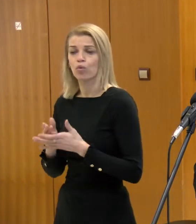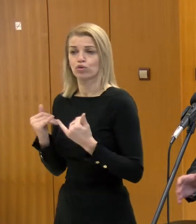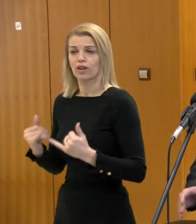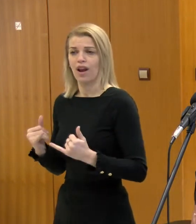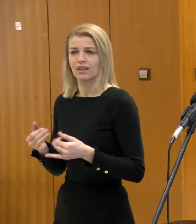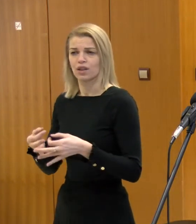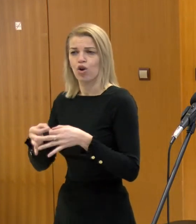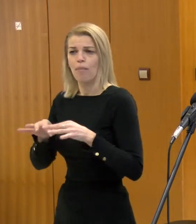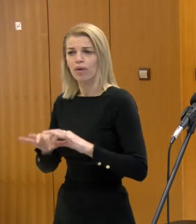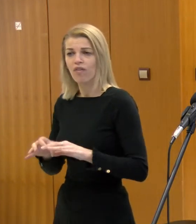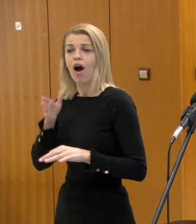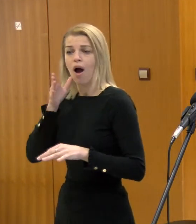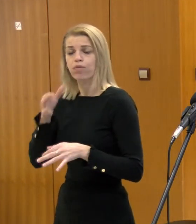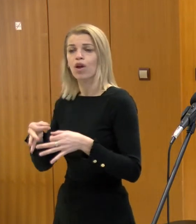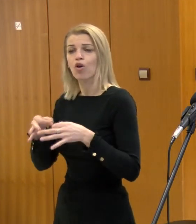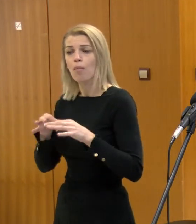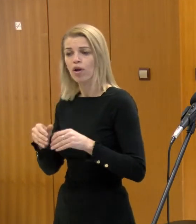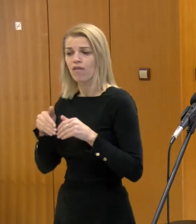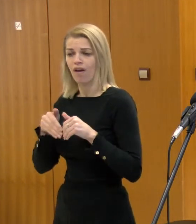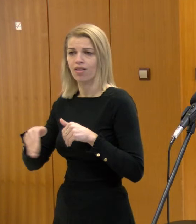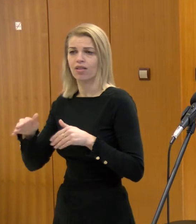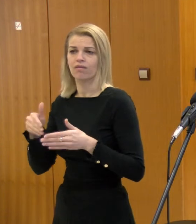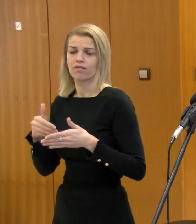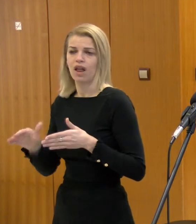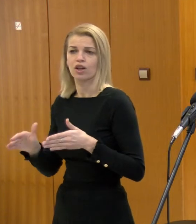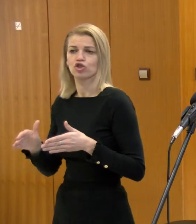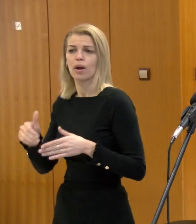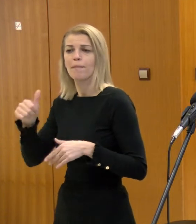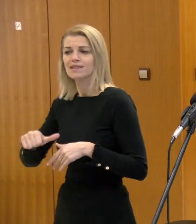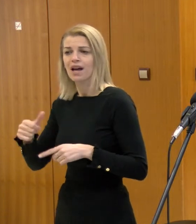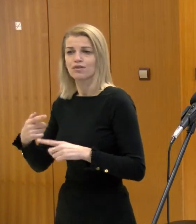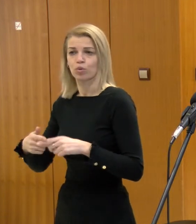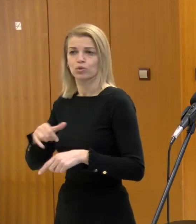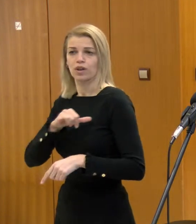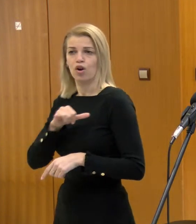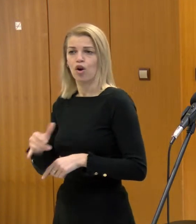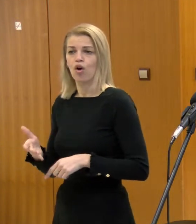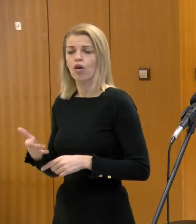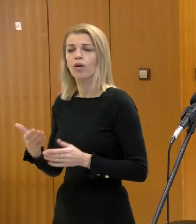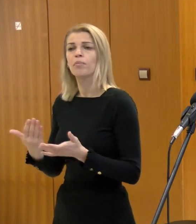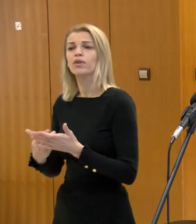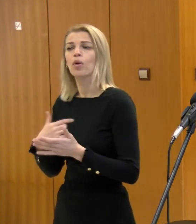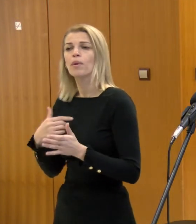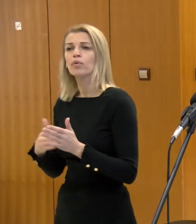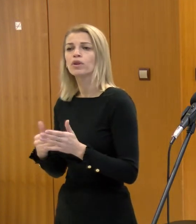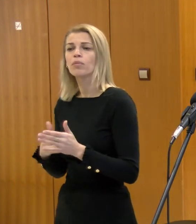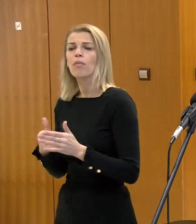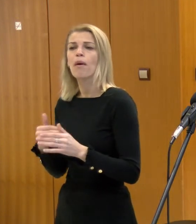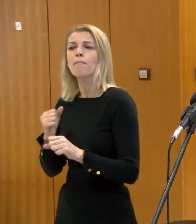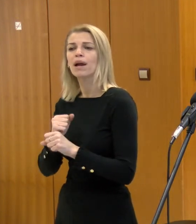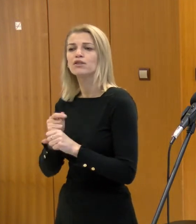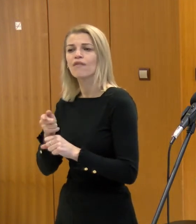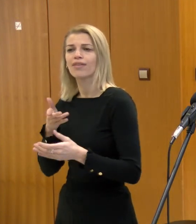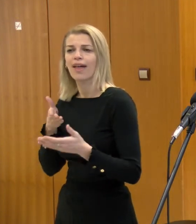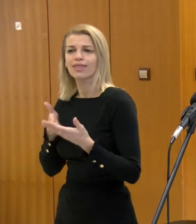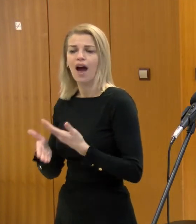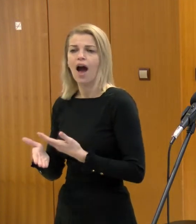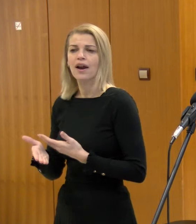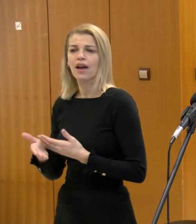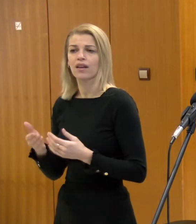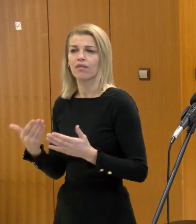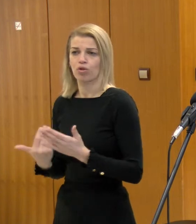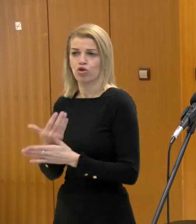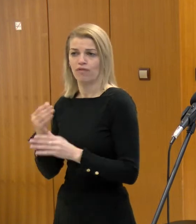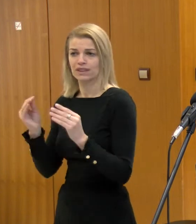teraz komplikuje a bude sa komplikovať v nasledujúcich mesiacoch a rokoch. Takže my potrebujeme hlavne pracovať na náhrade nejakým